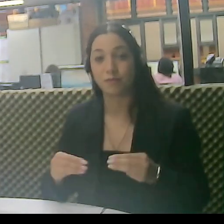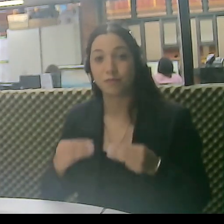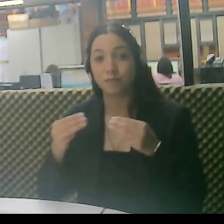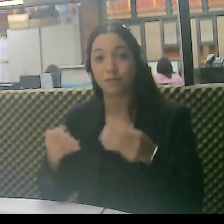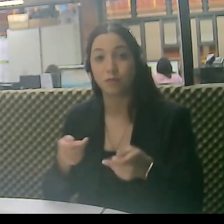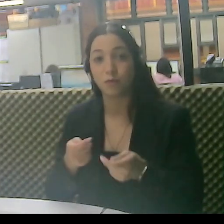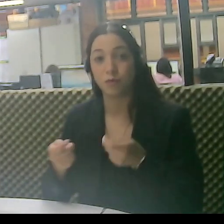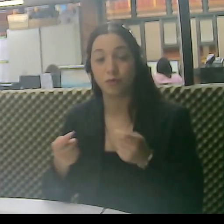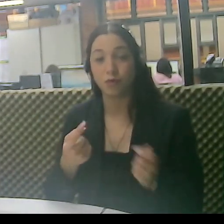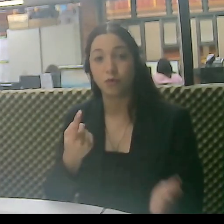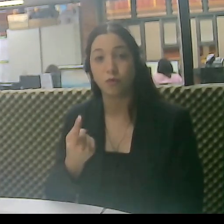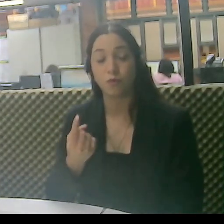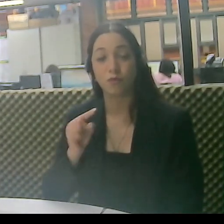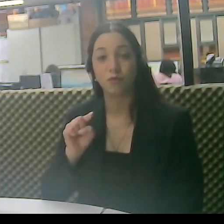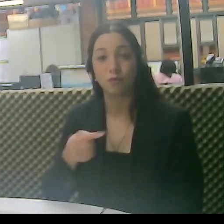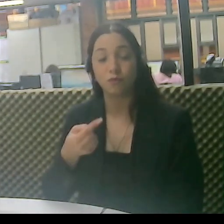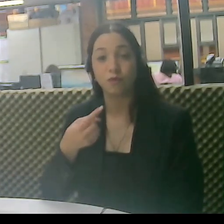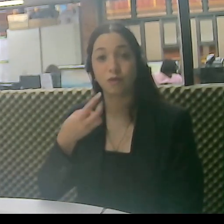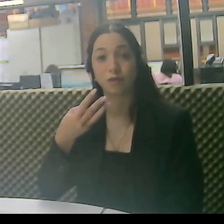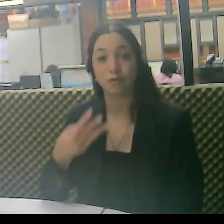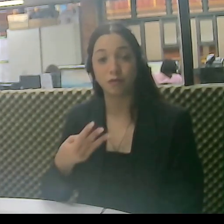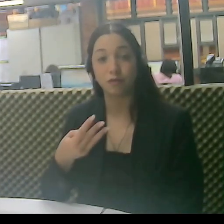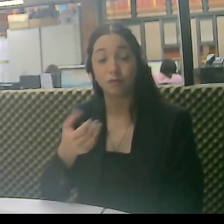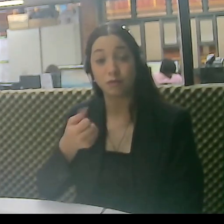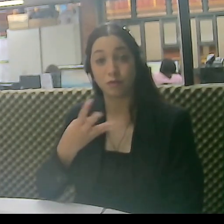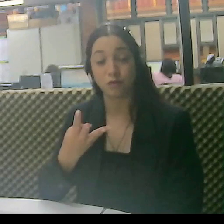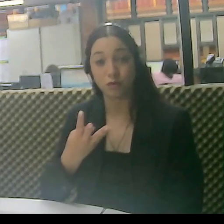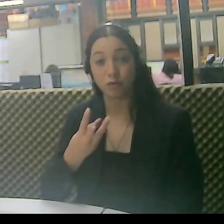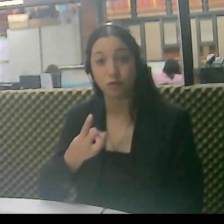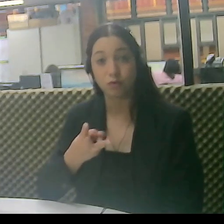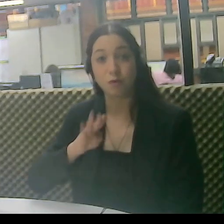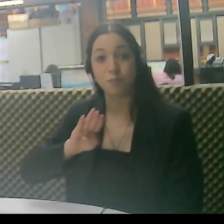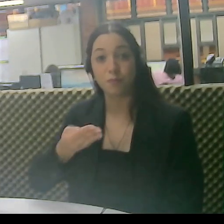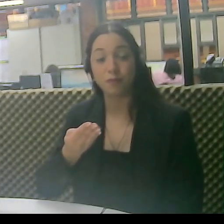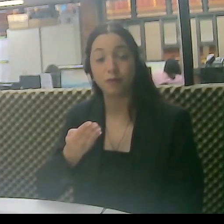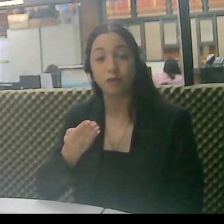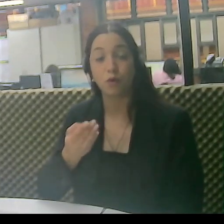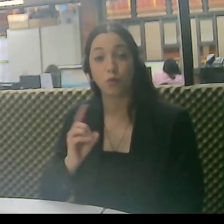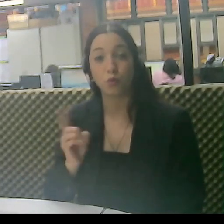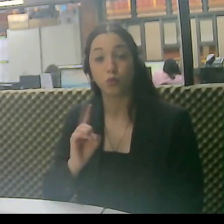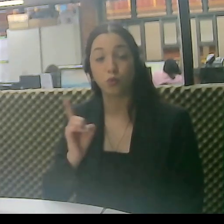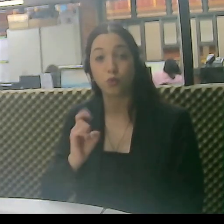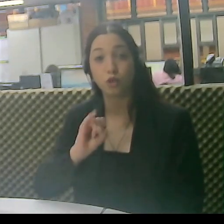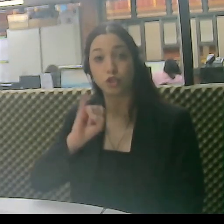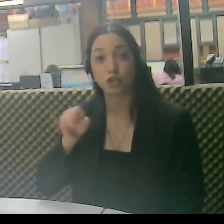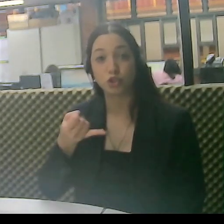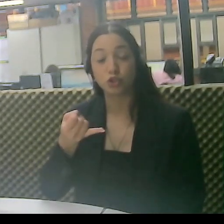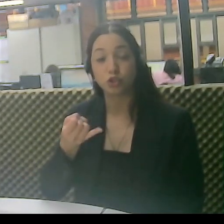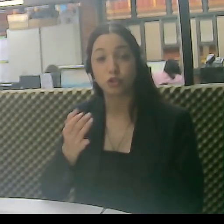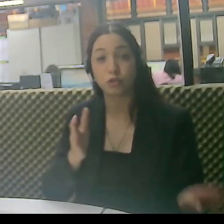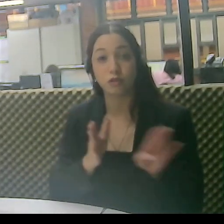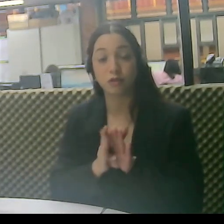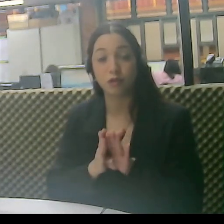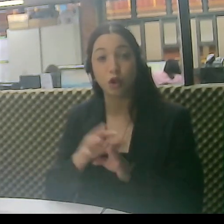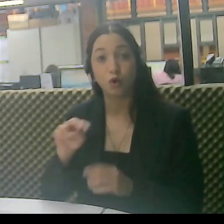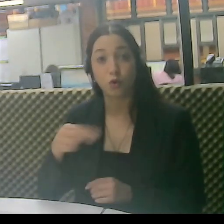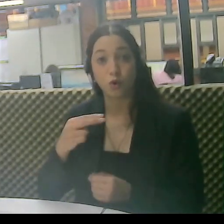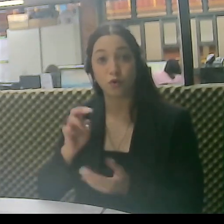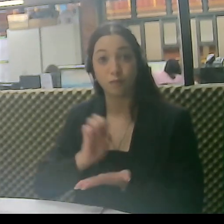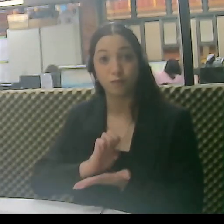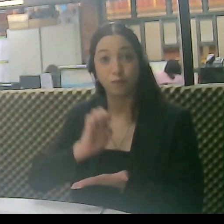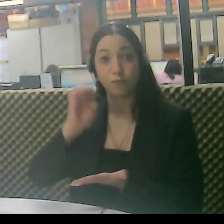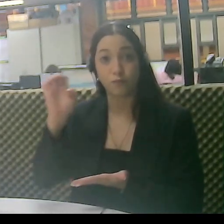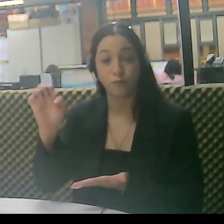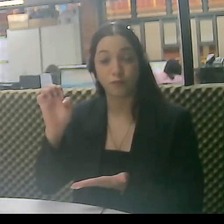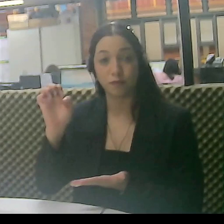totalizou 1,13 bilhão de dólares em exportações de janeiro a novembro. Já o saldo do mesmo período